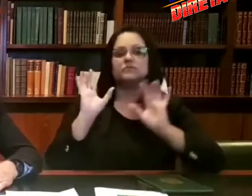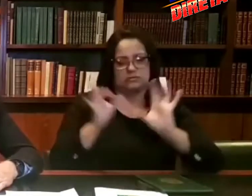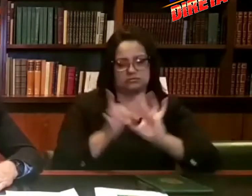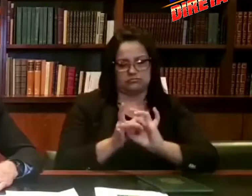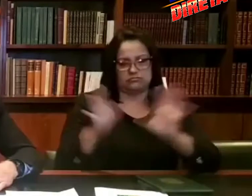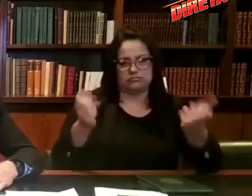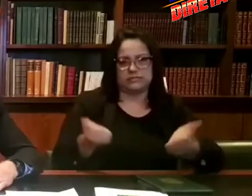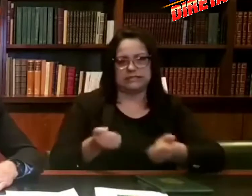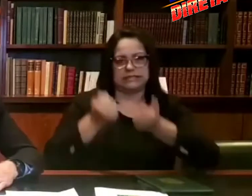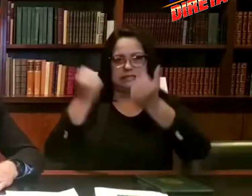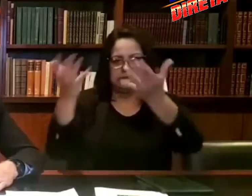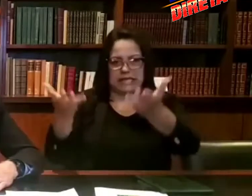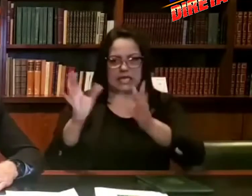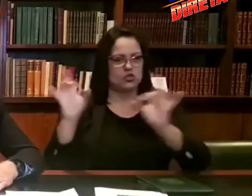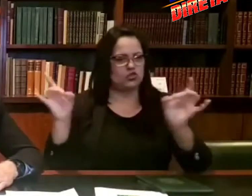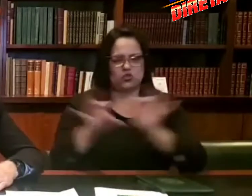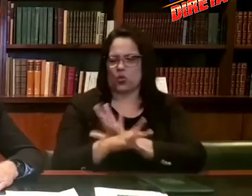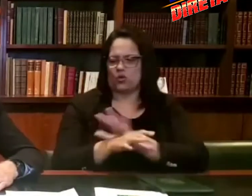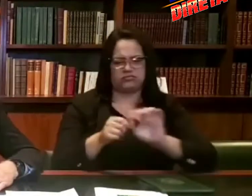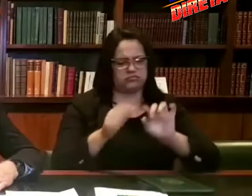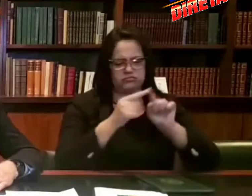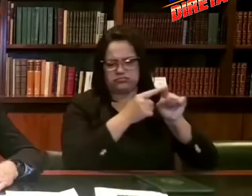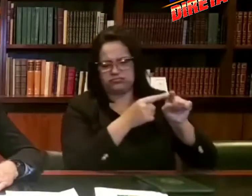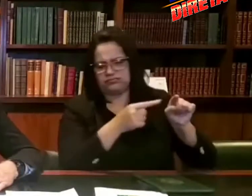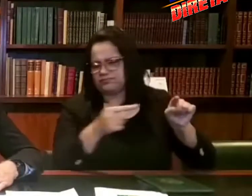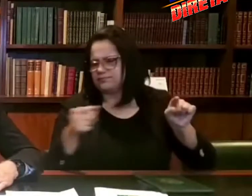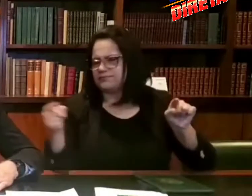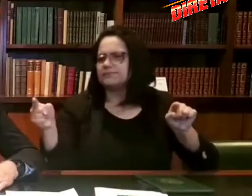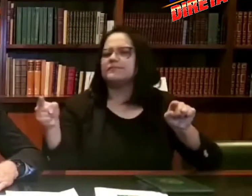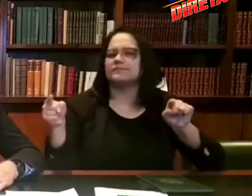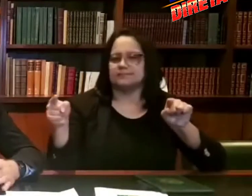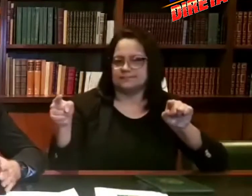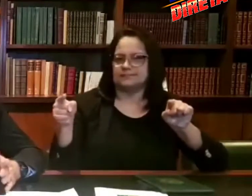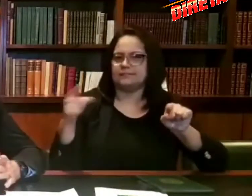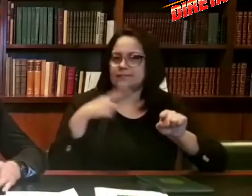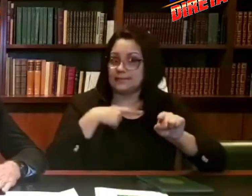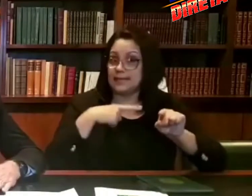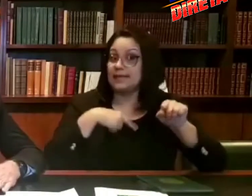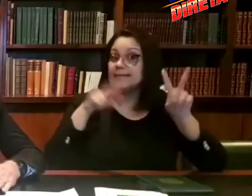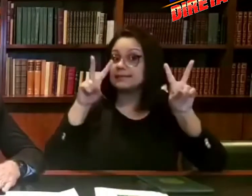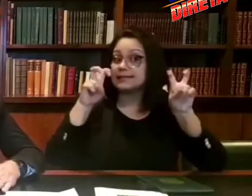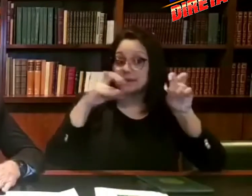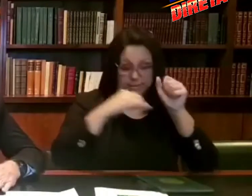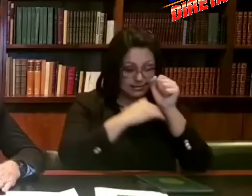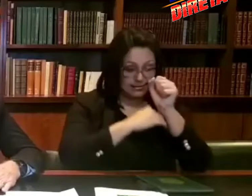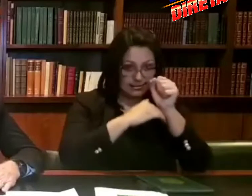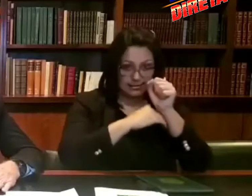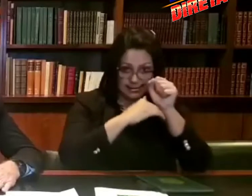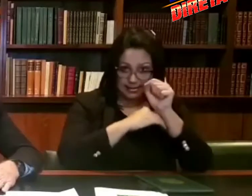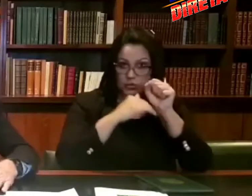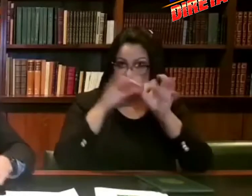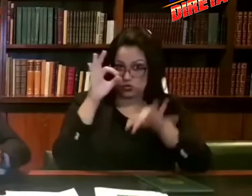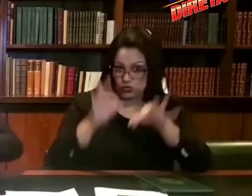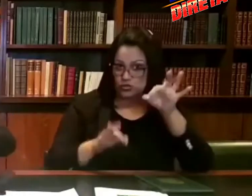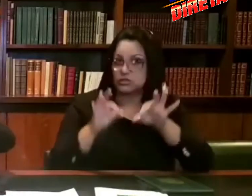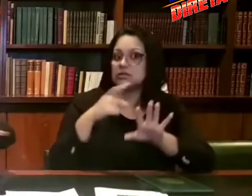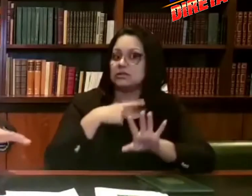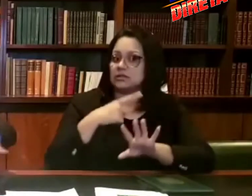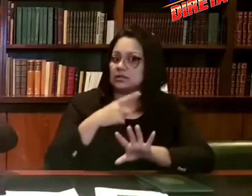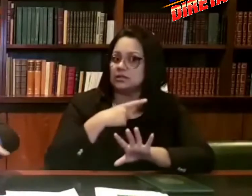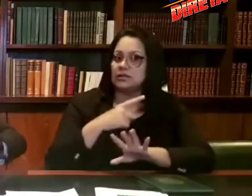está. Ele está aí. Segredo de justiça. Ele está como secreto. Tá? É secreto, tá